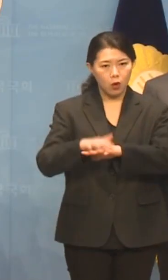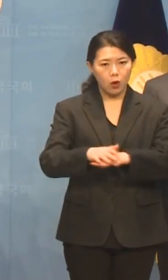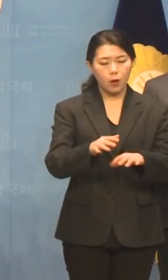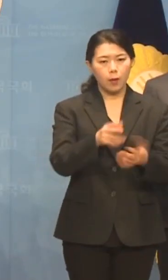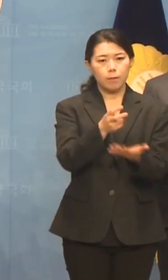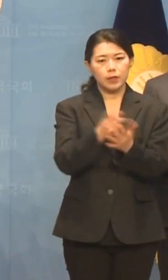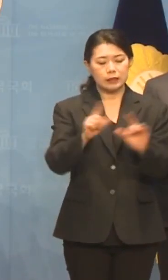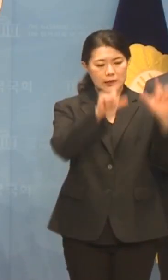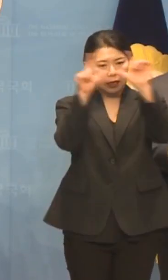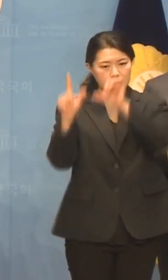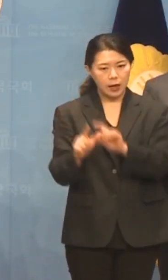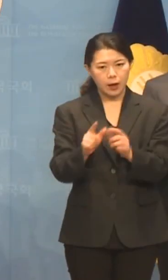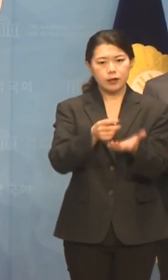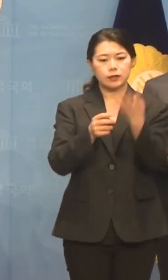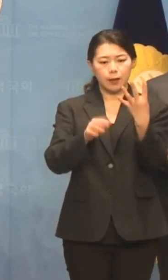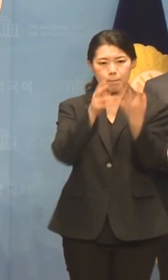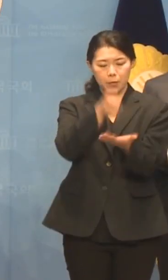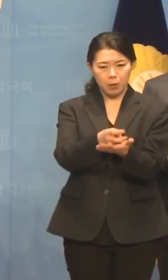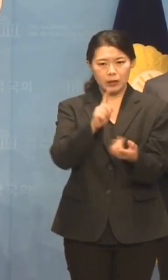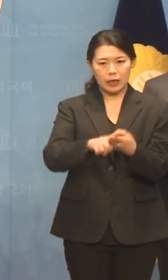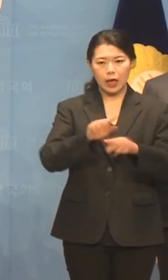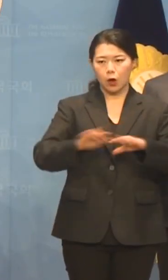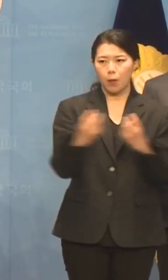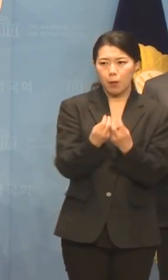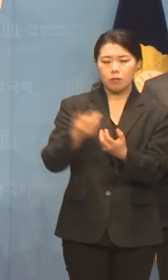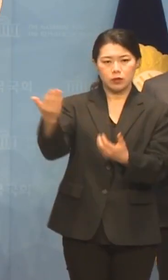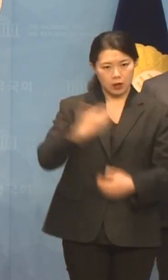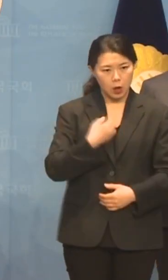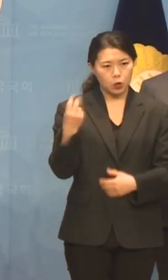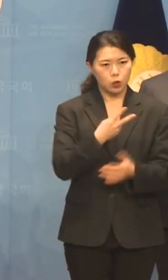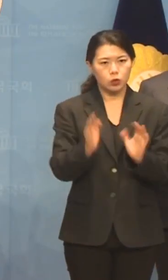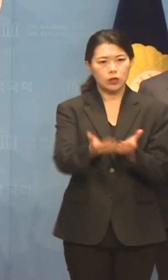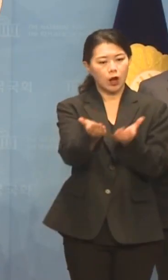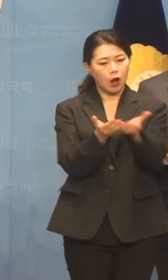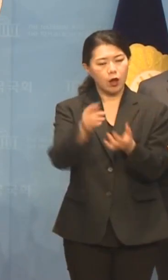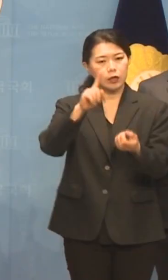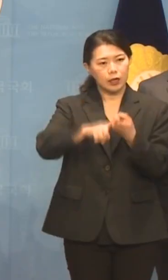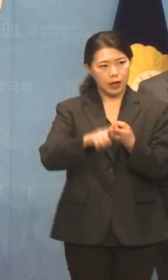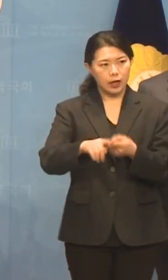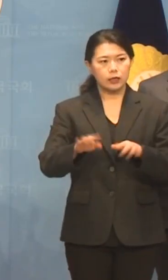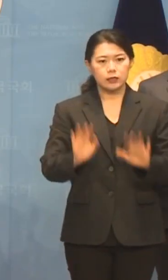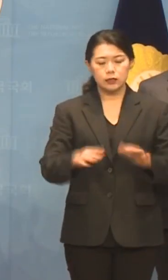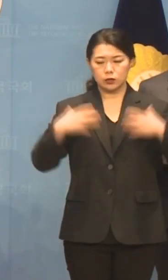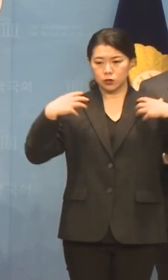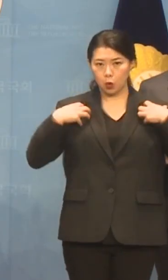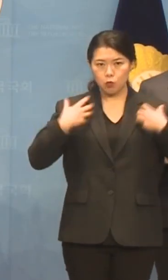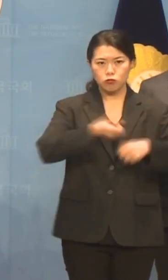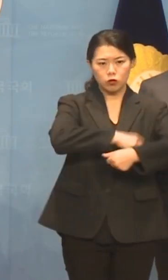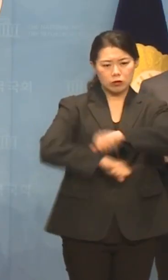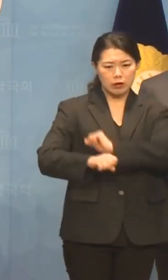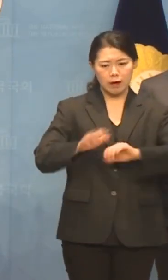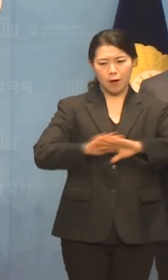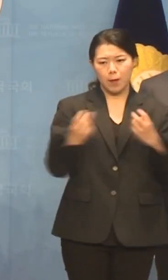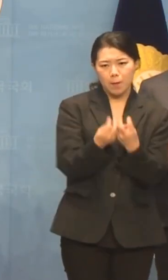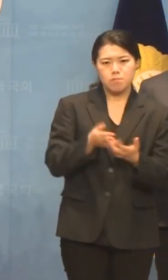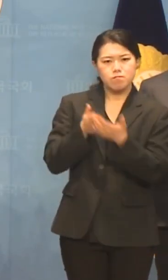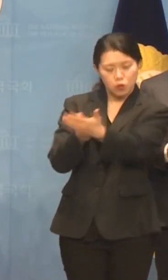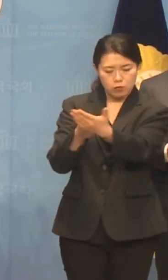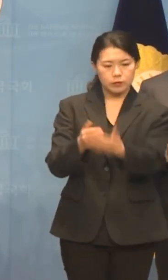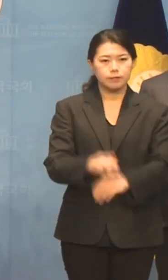농업민생사법에 대한 대환 제시와 농업 분야 한미 통상 현안에 대한 정부의 적극적인 대응을